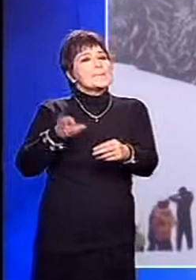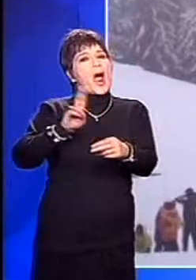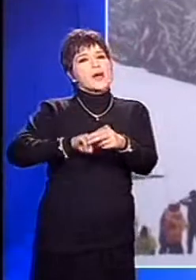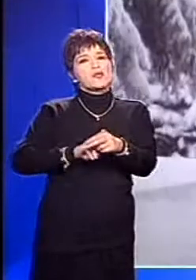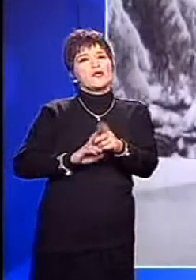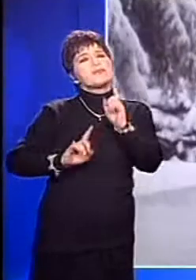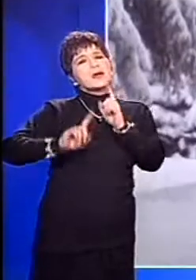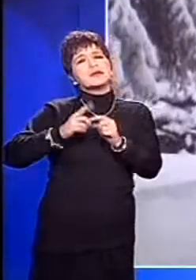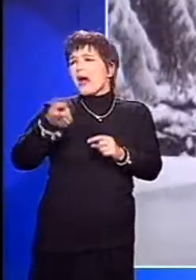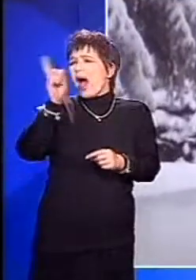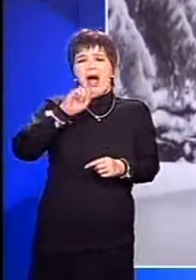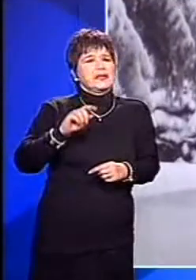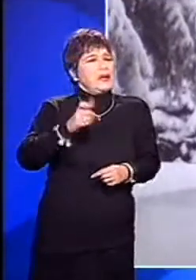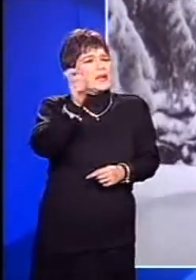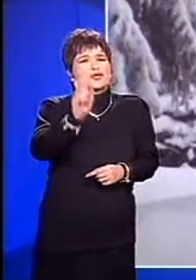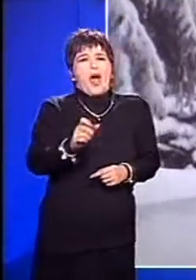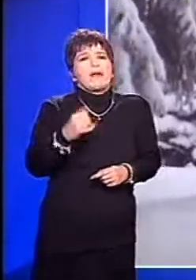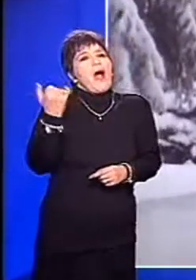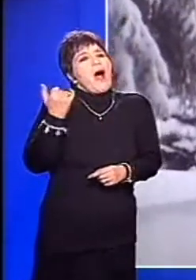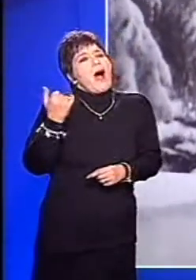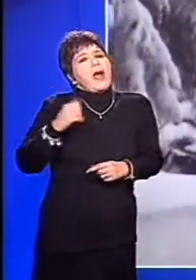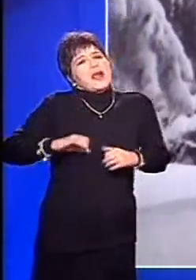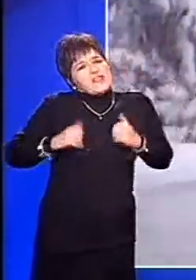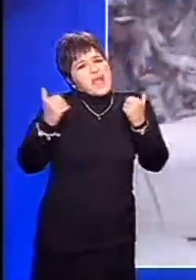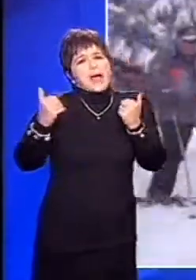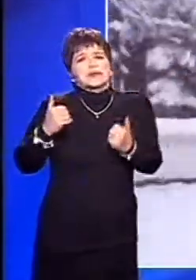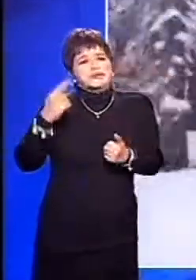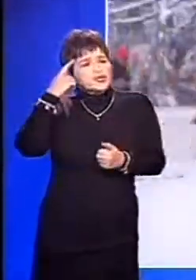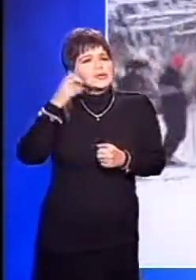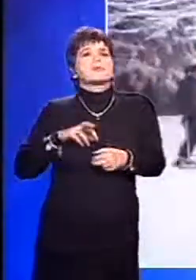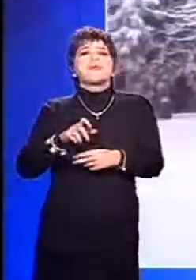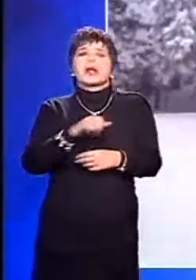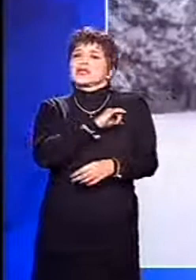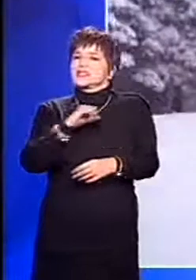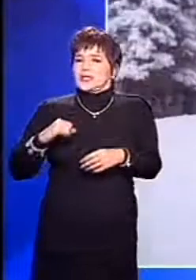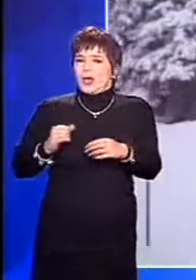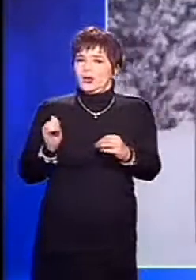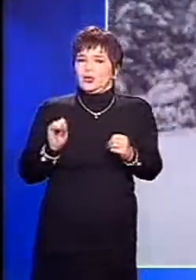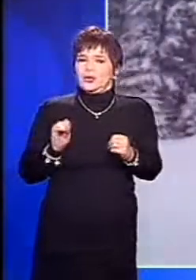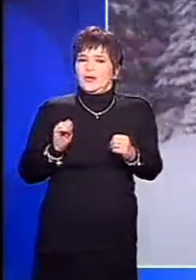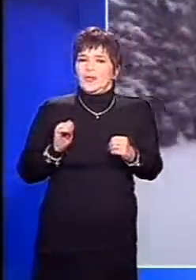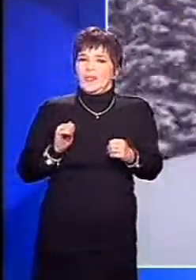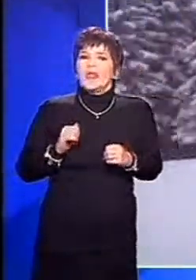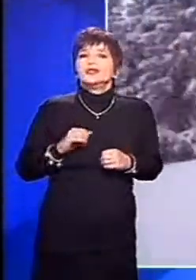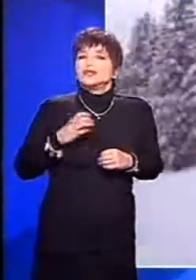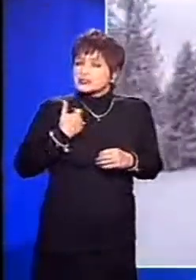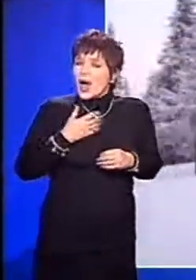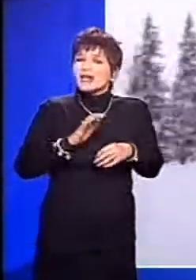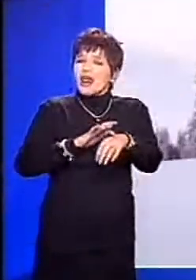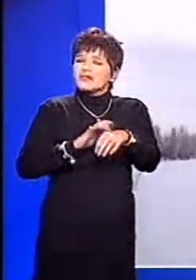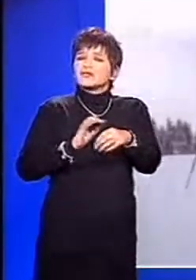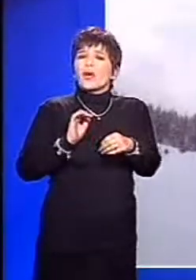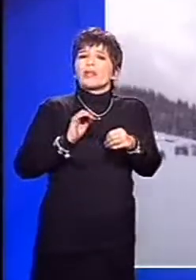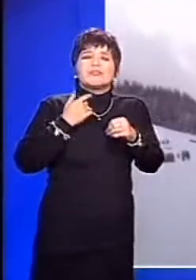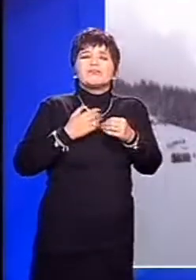nevoia care să fie și sprijinită ajută singur cât de puțin de cineva din afară. Simte nevoia să fie și cum au reacționat? Chiar